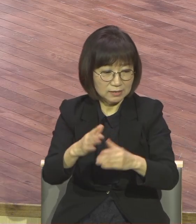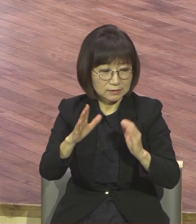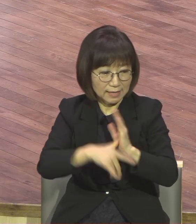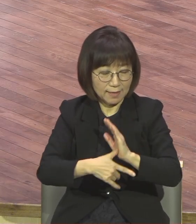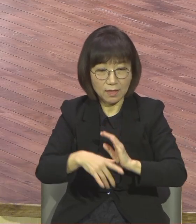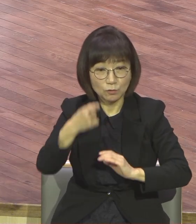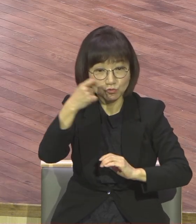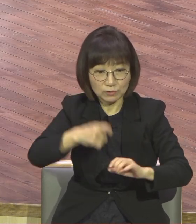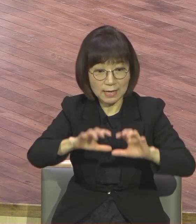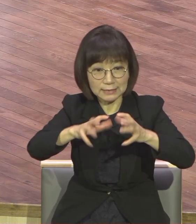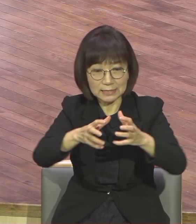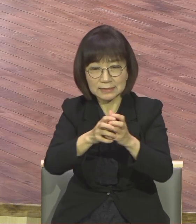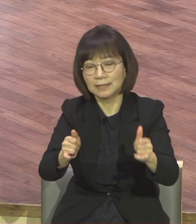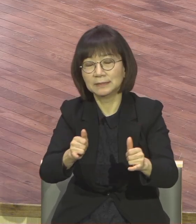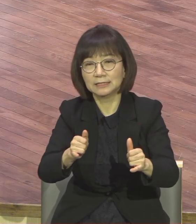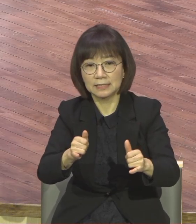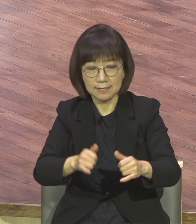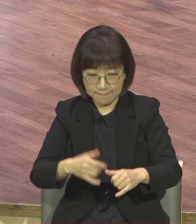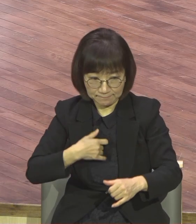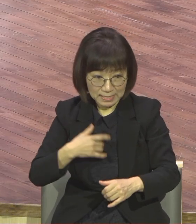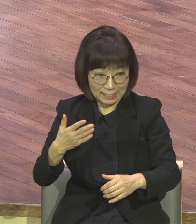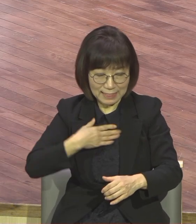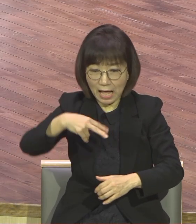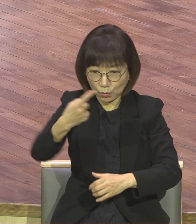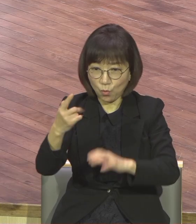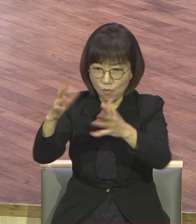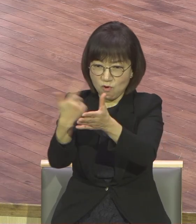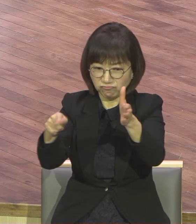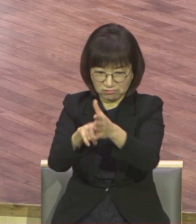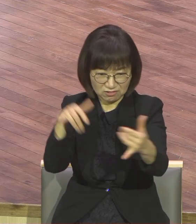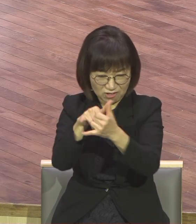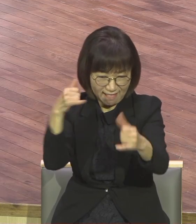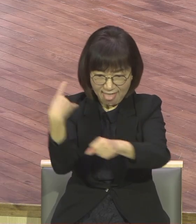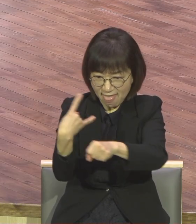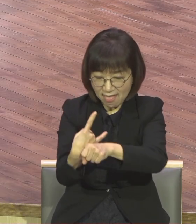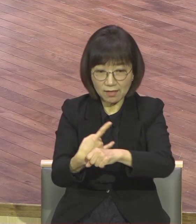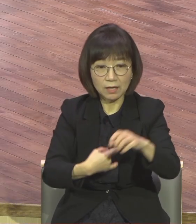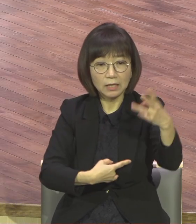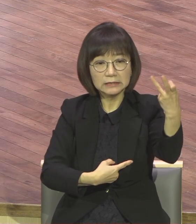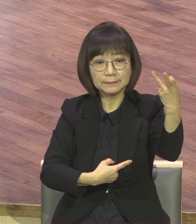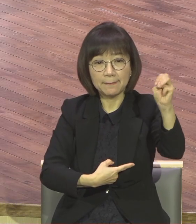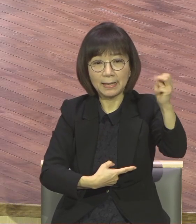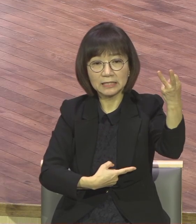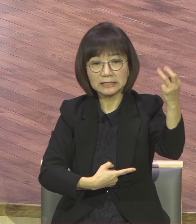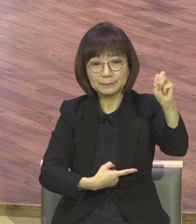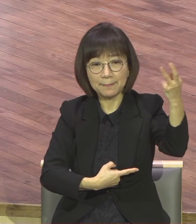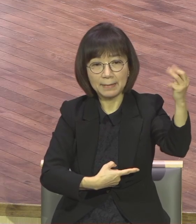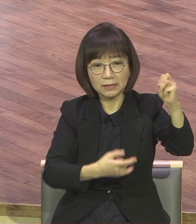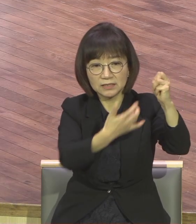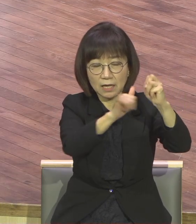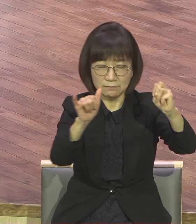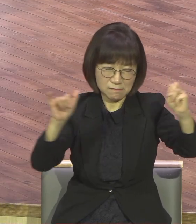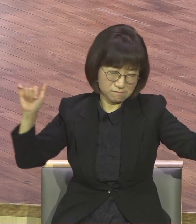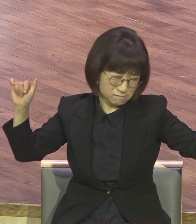13만 명이 막 나라를 위해서 싸우겠다고 밖에 나간 사람 다 들어왔어.